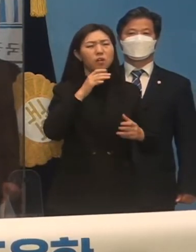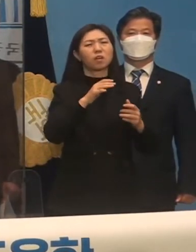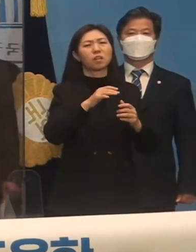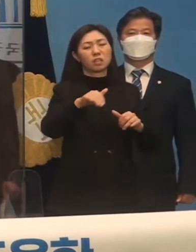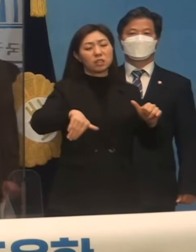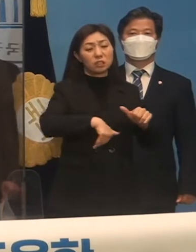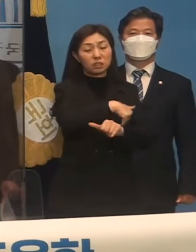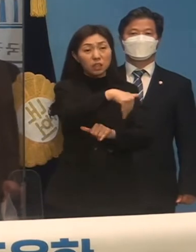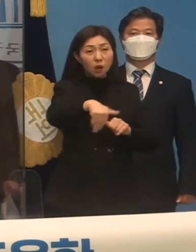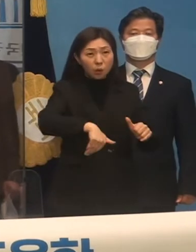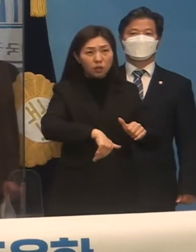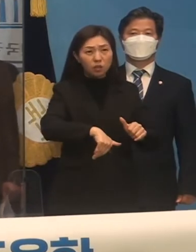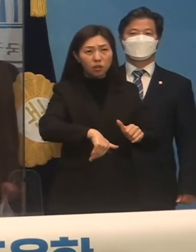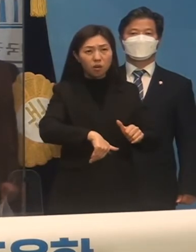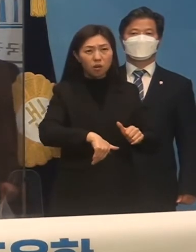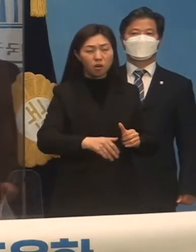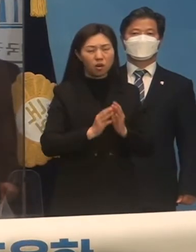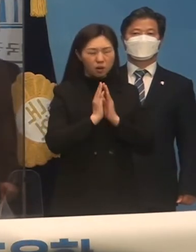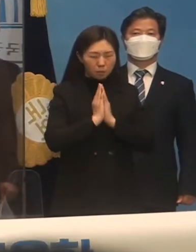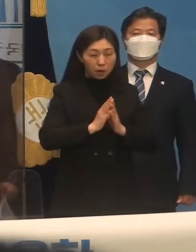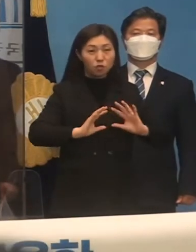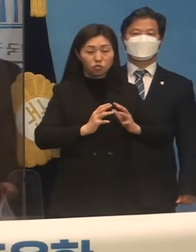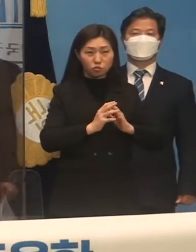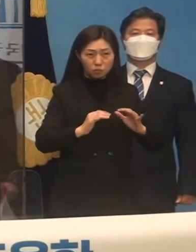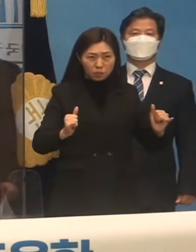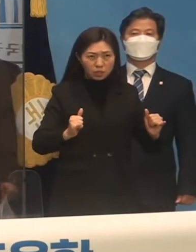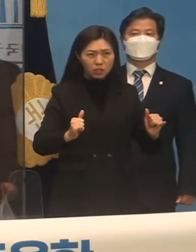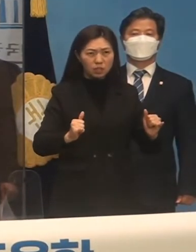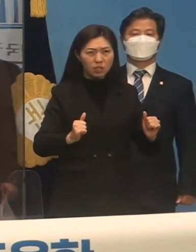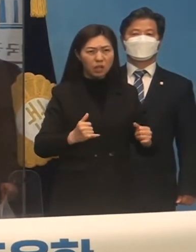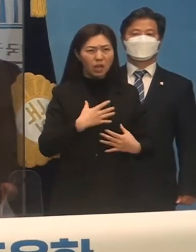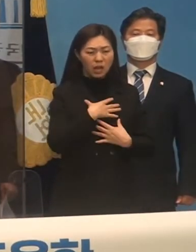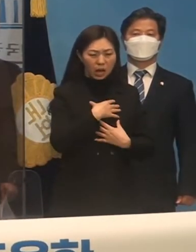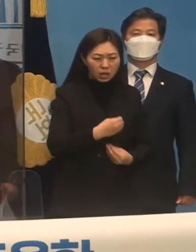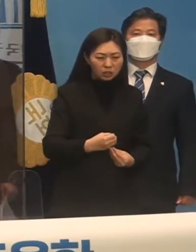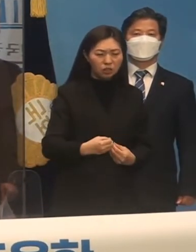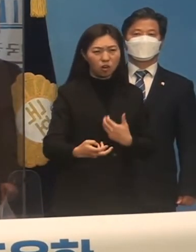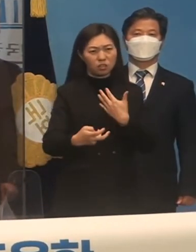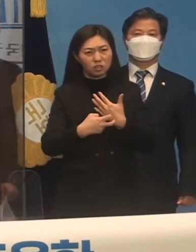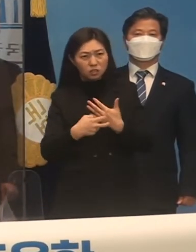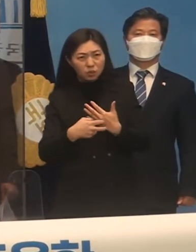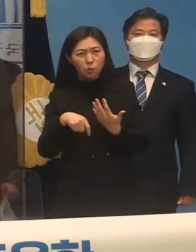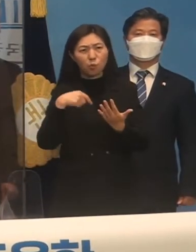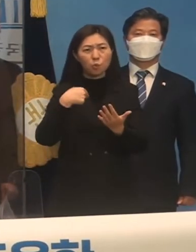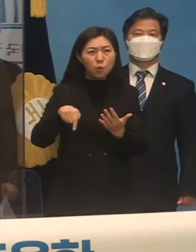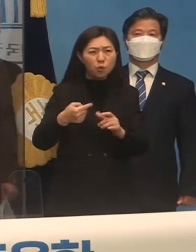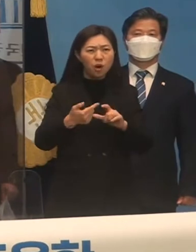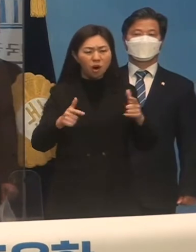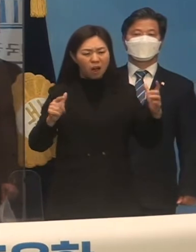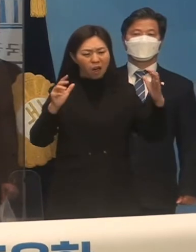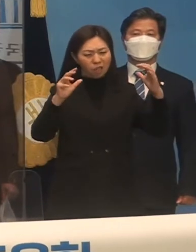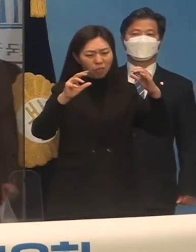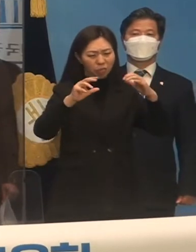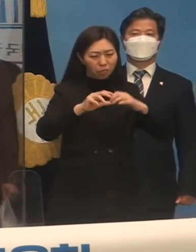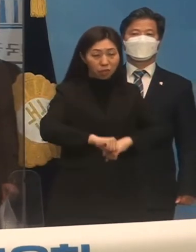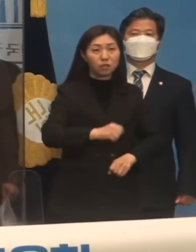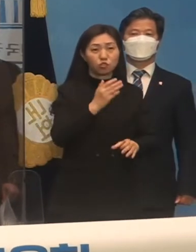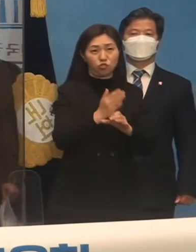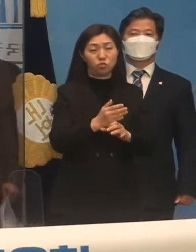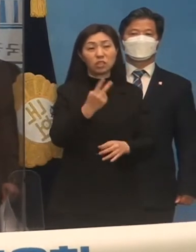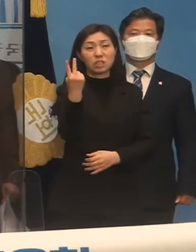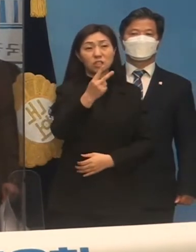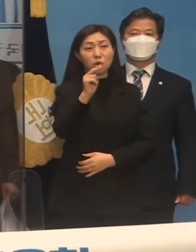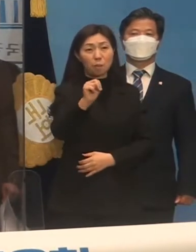인도적, 보건의료 상황도 최악으로 치닫고 있습니다. 2천만 명 이상이 인도적